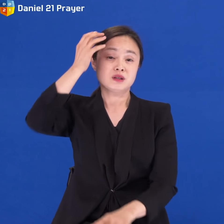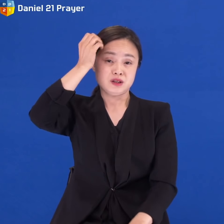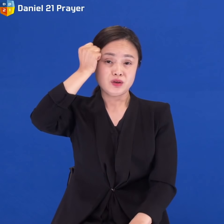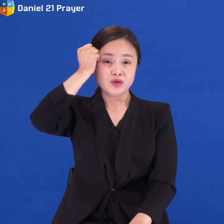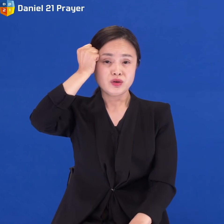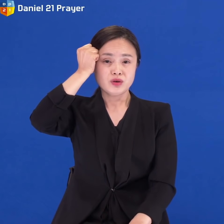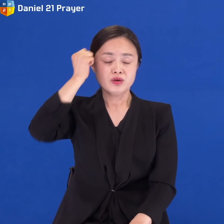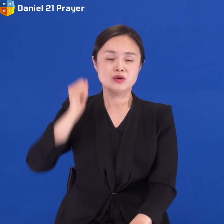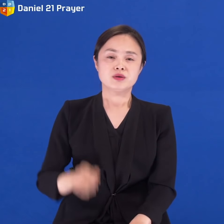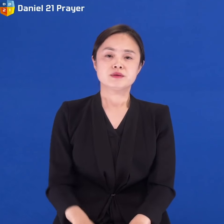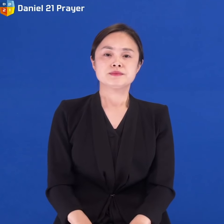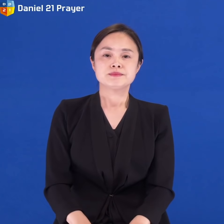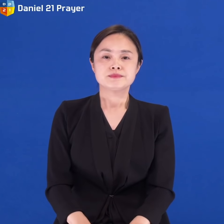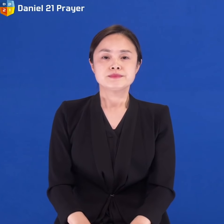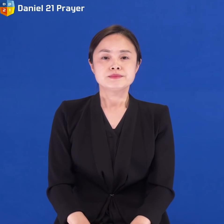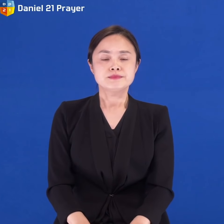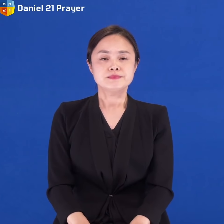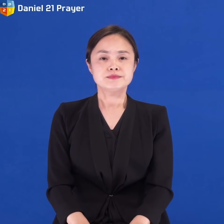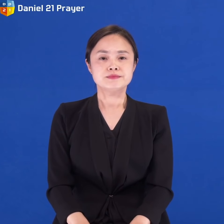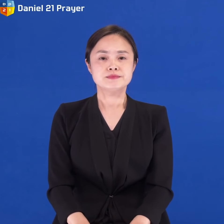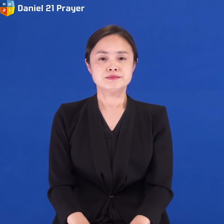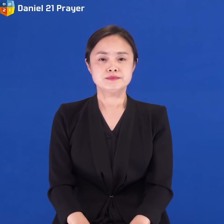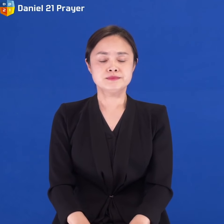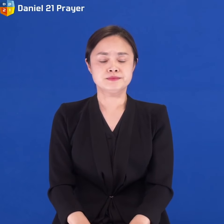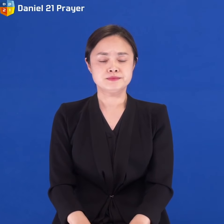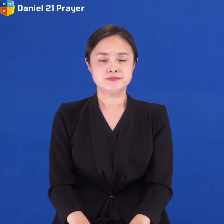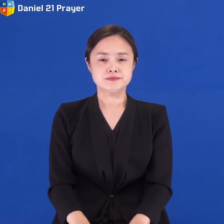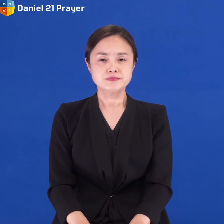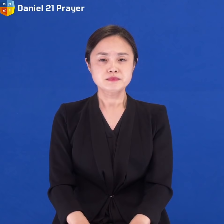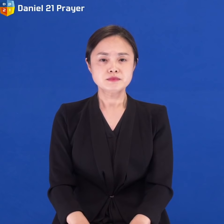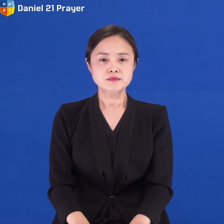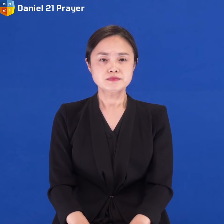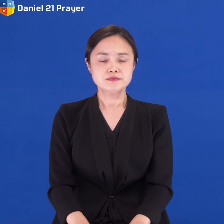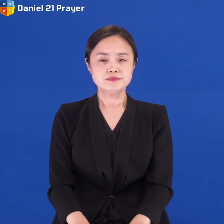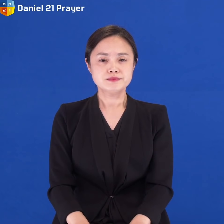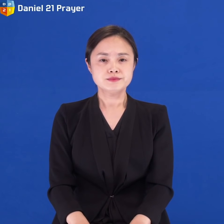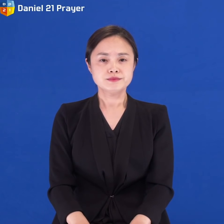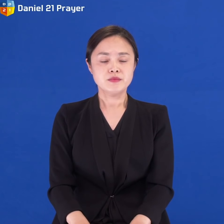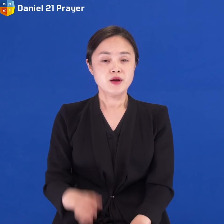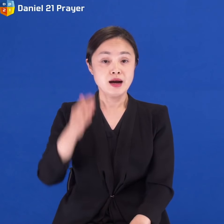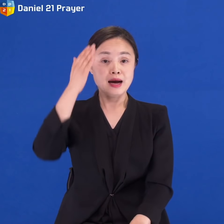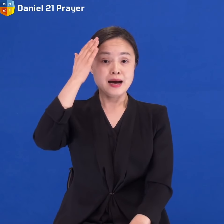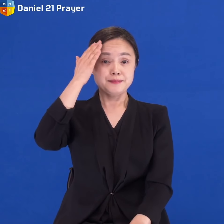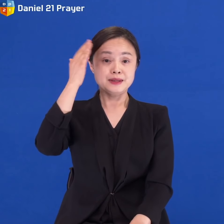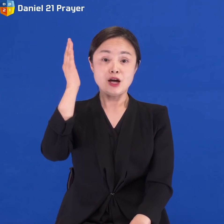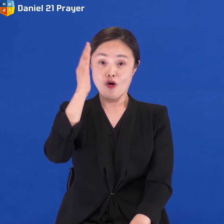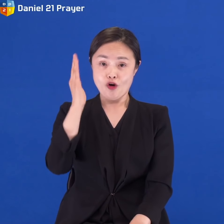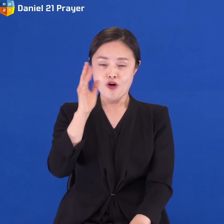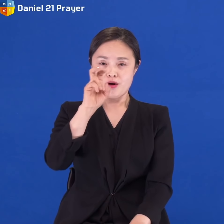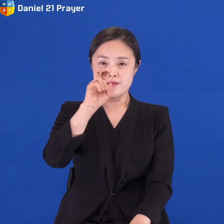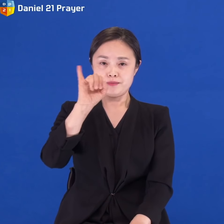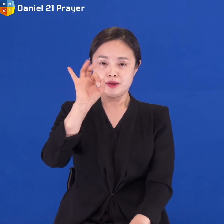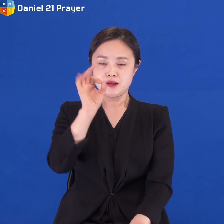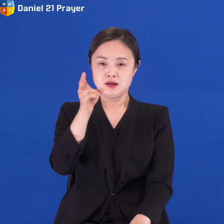미역국 사건, 제 인생에서 제가 버려졌다는